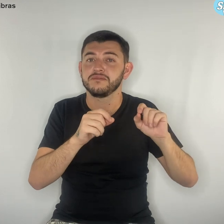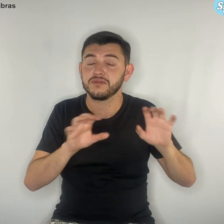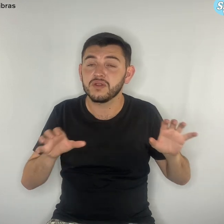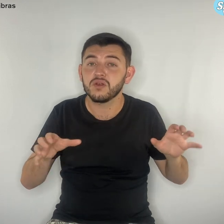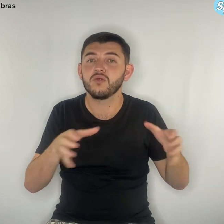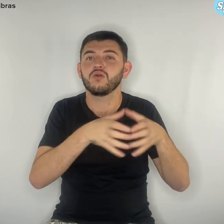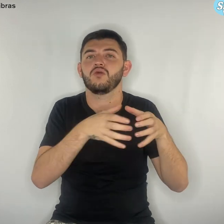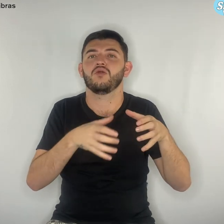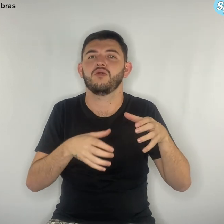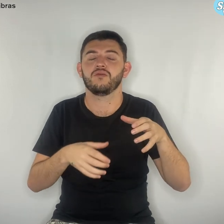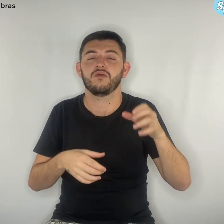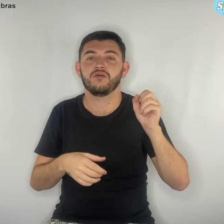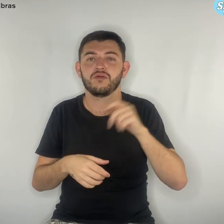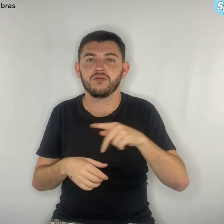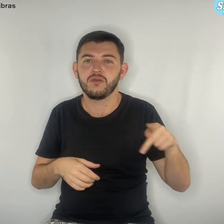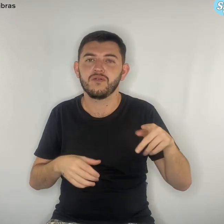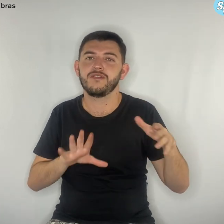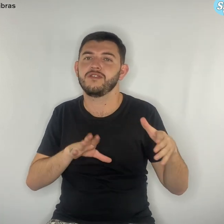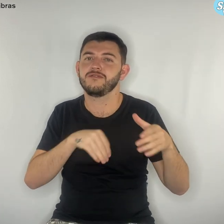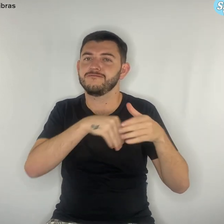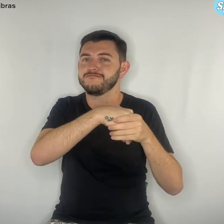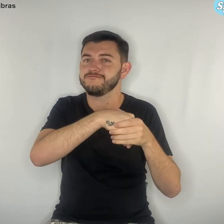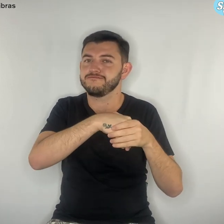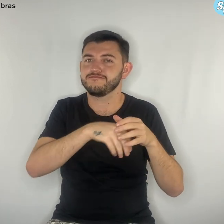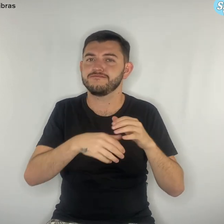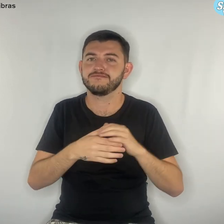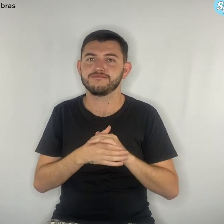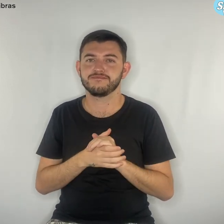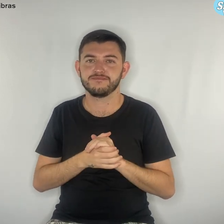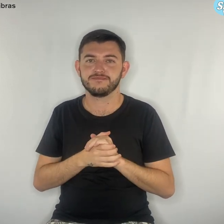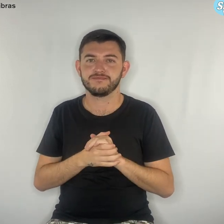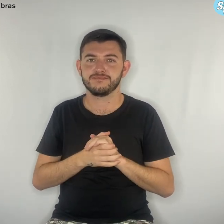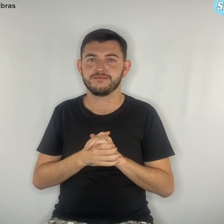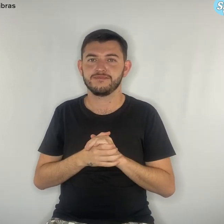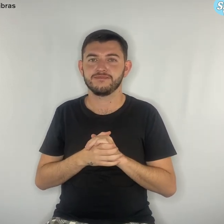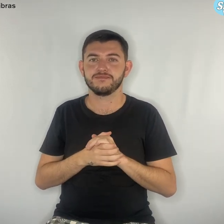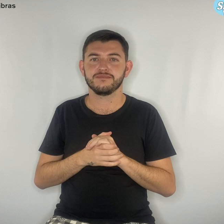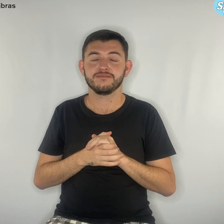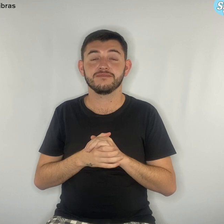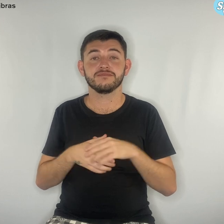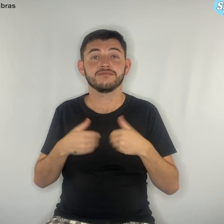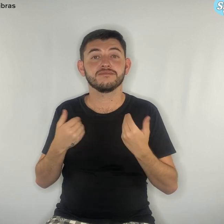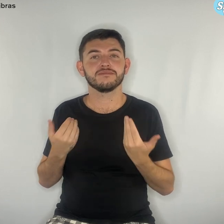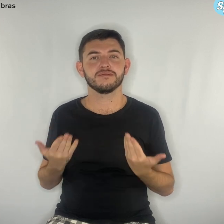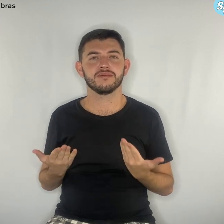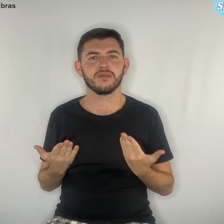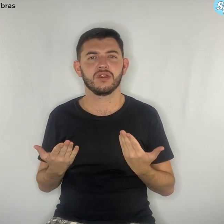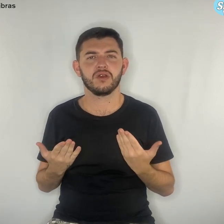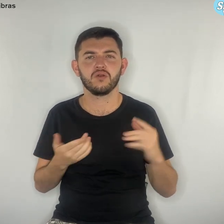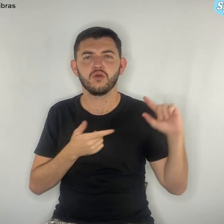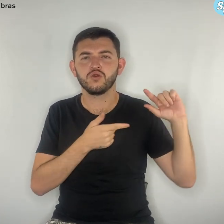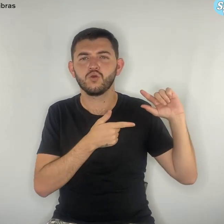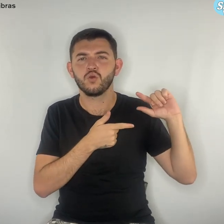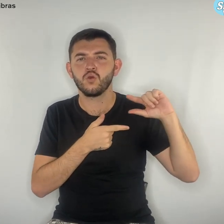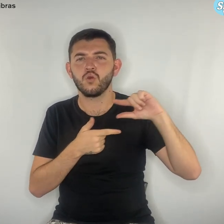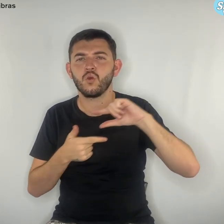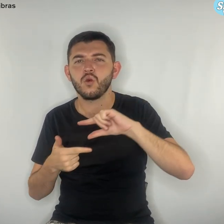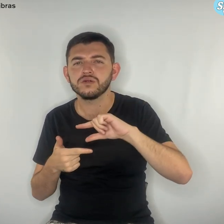docentes pertenceriam. Com isso, os virtuosos conservadores reivindicam